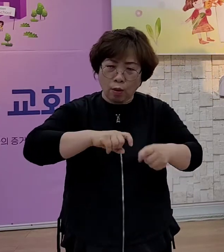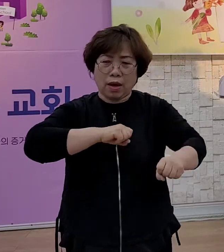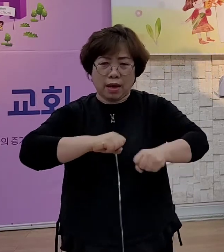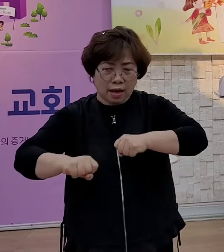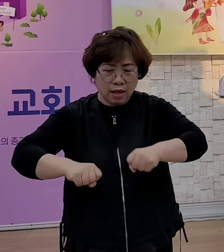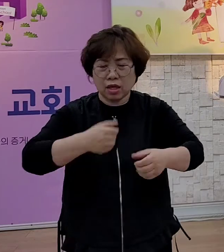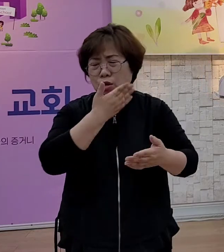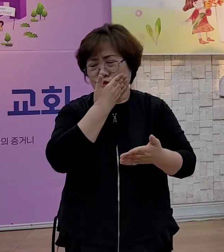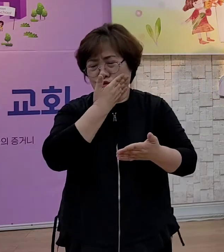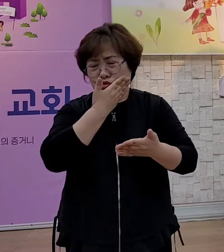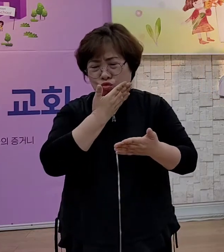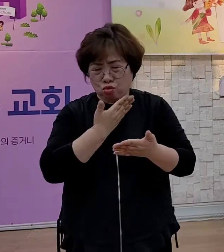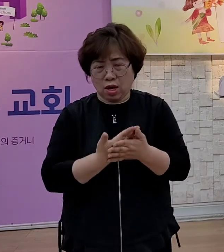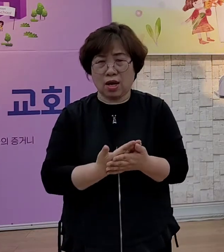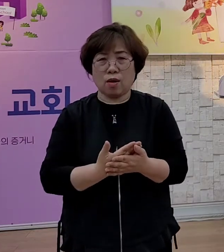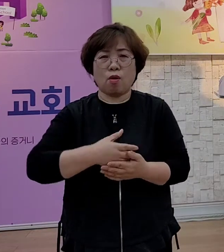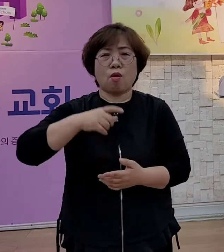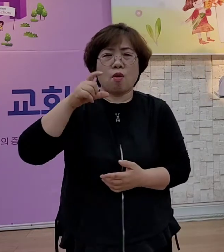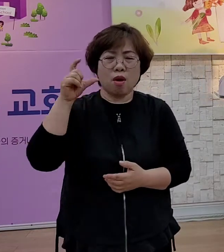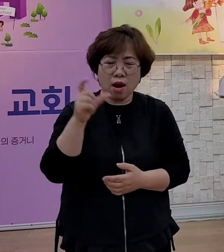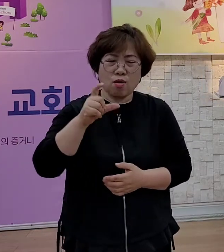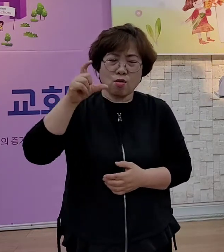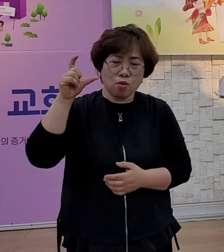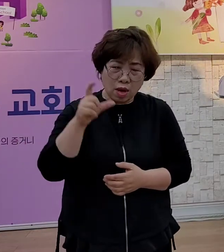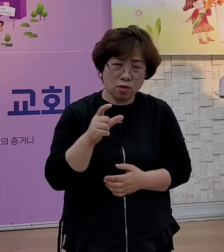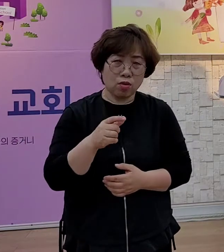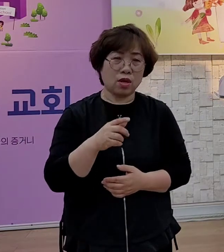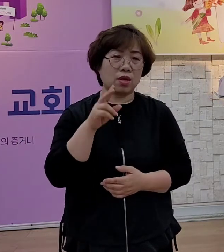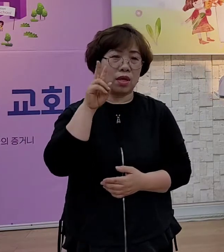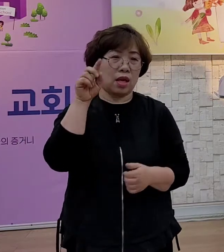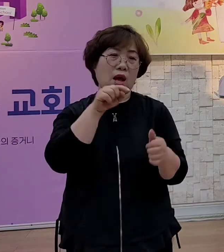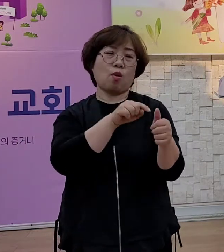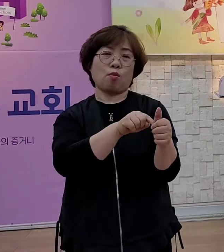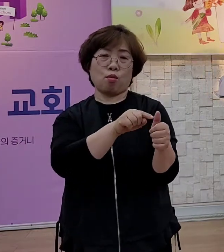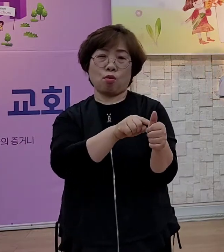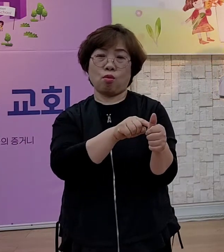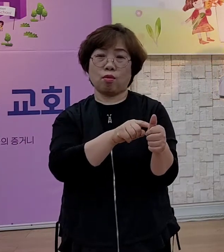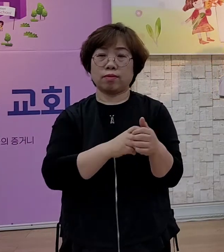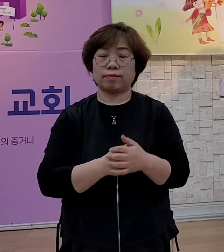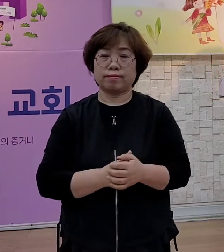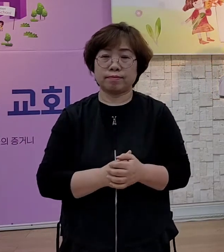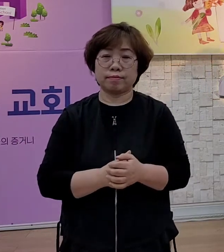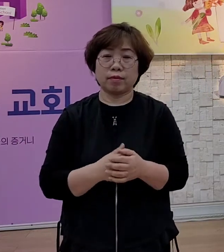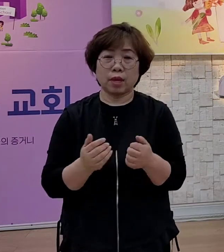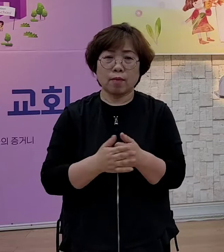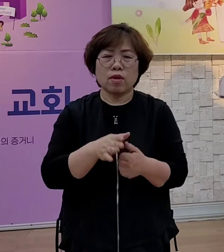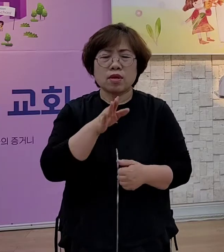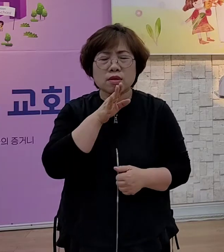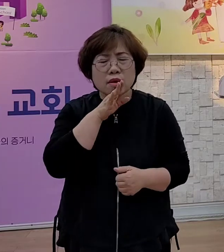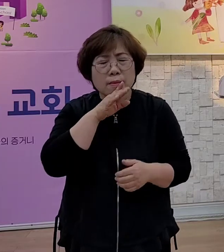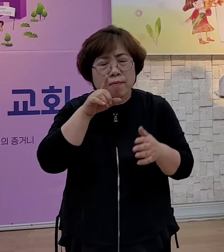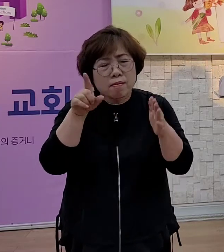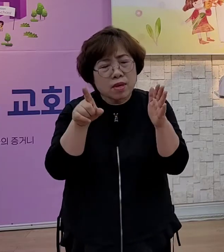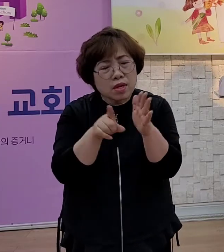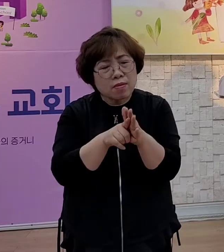이 믿음과 행함이라는 이 원리를 계속해서 우리에게 보여주고 있습니다. 그래서 참 믿음이 뭐냐,